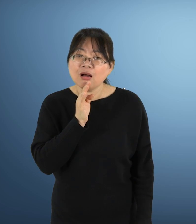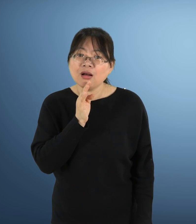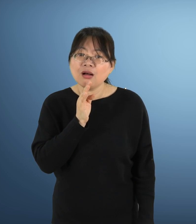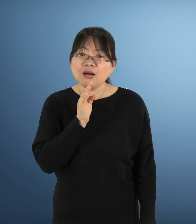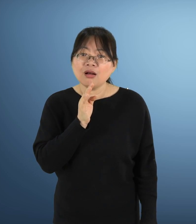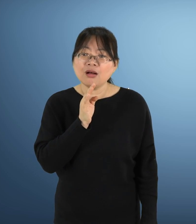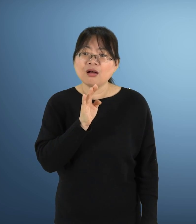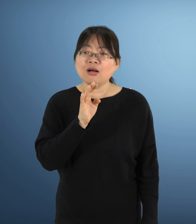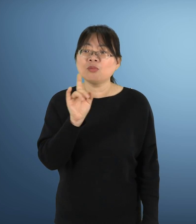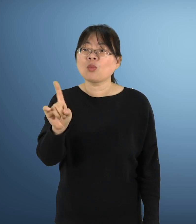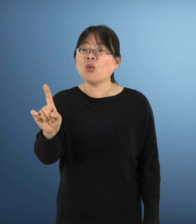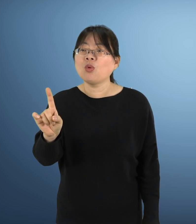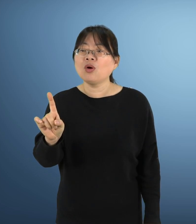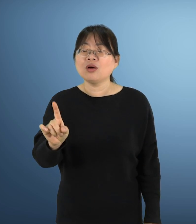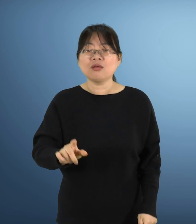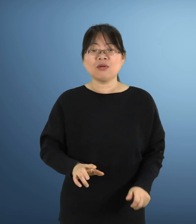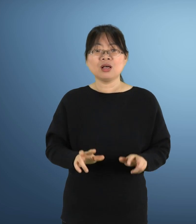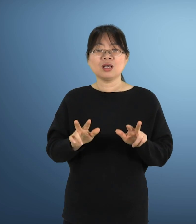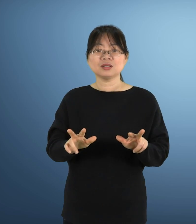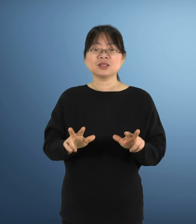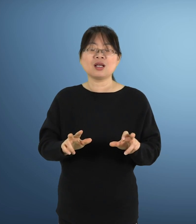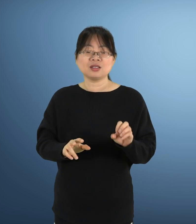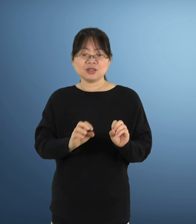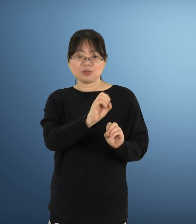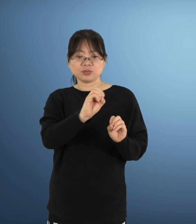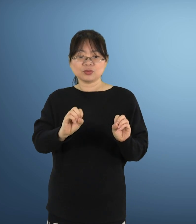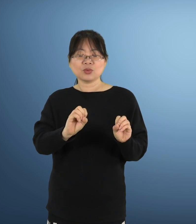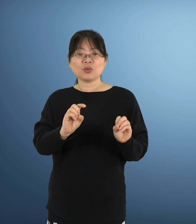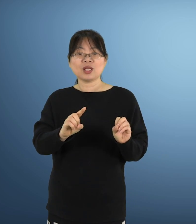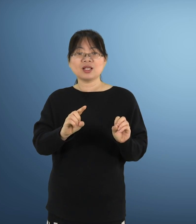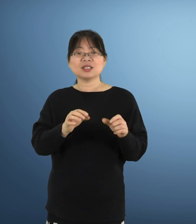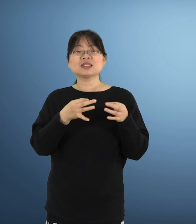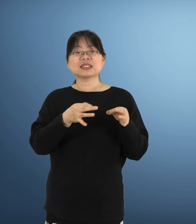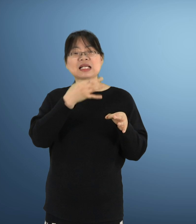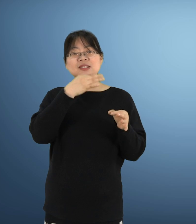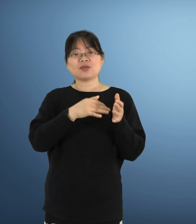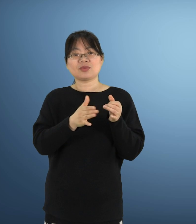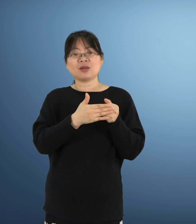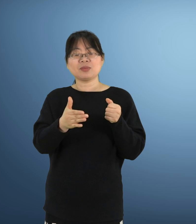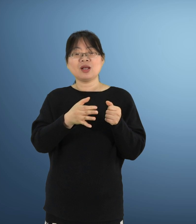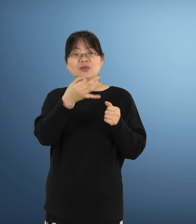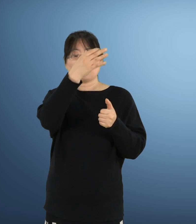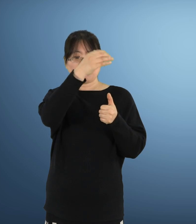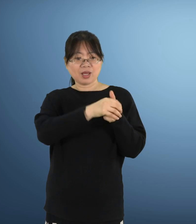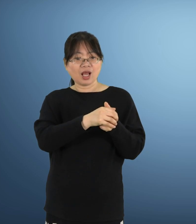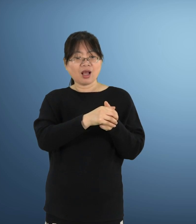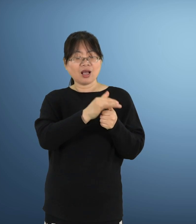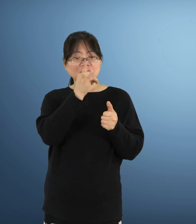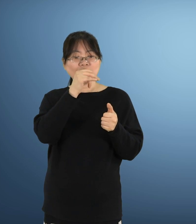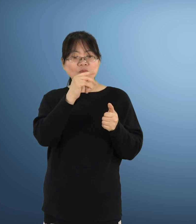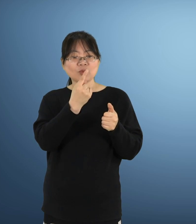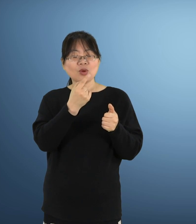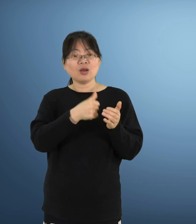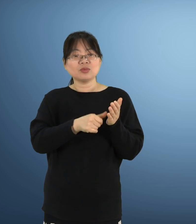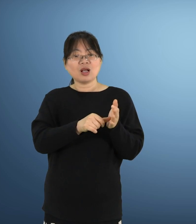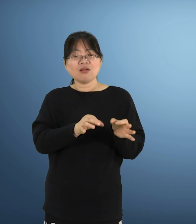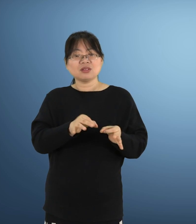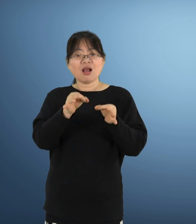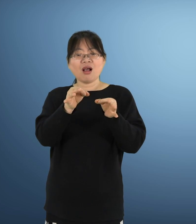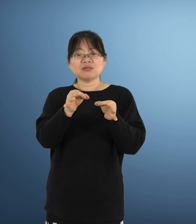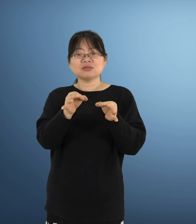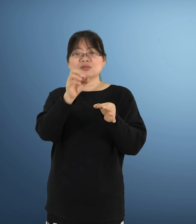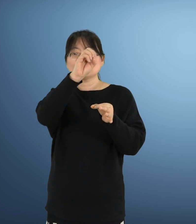그러면 낮은 이제 0%대 접어든 이율에 은행에 돈 맡겨봐야 물가 상승률도